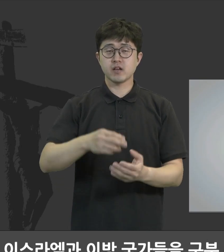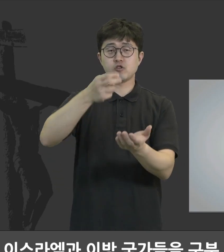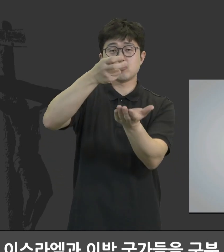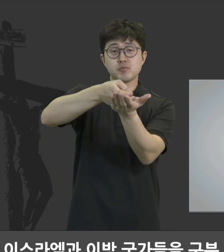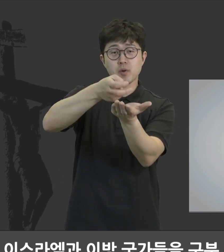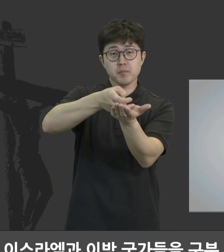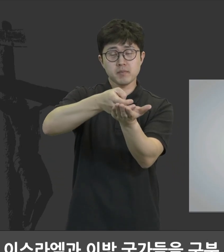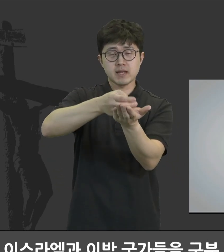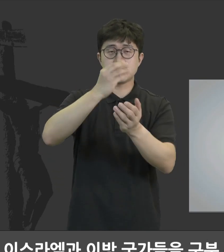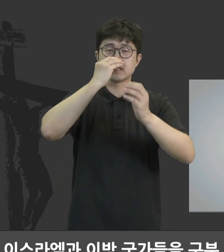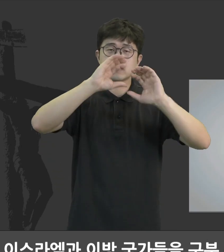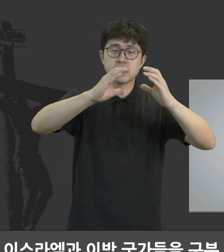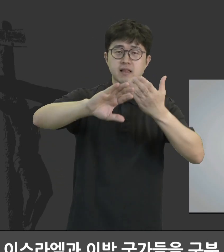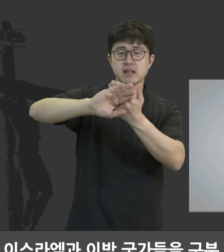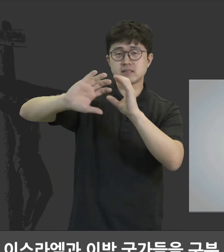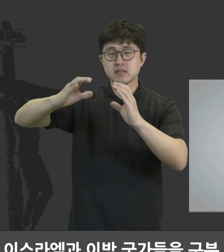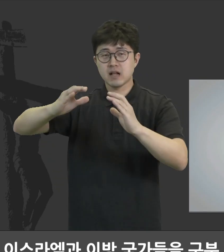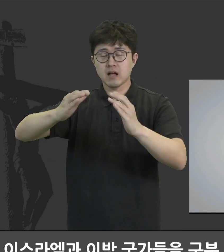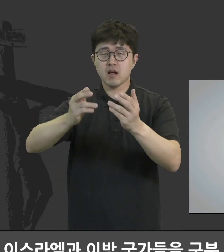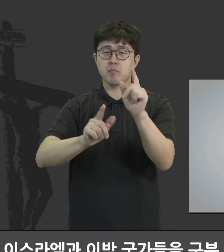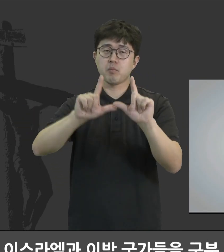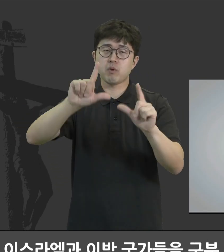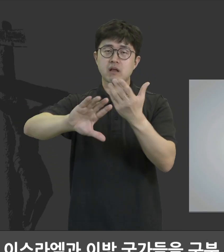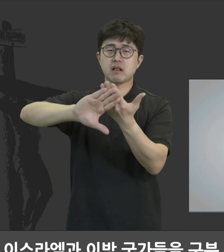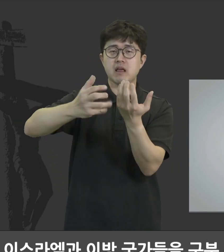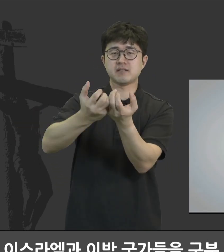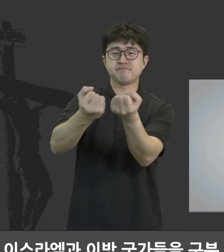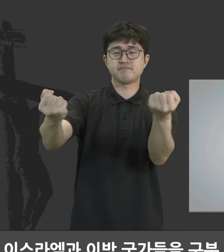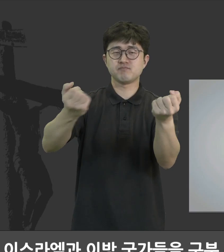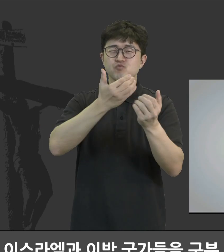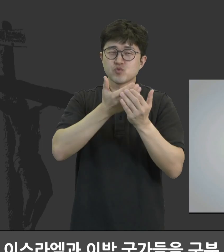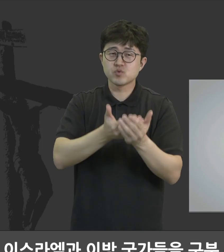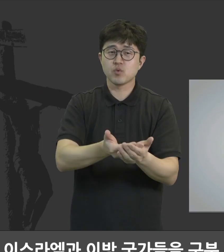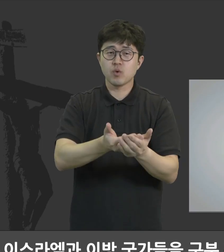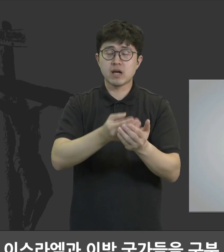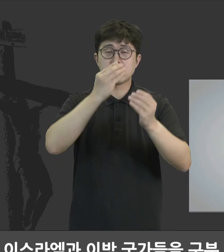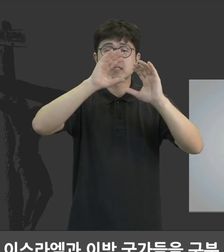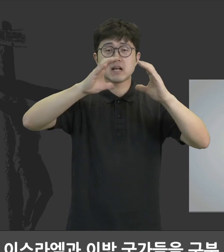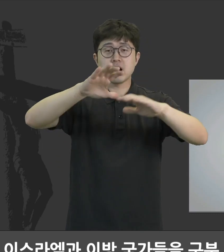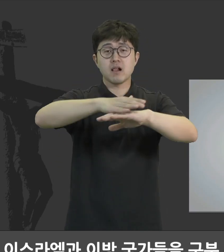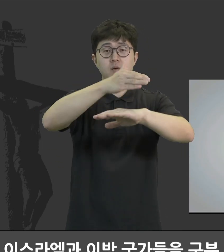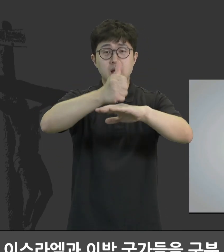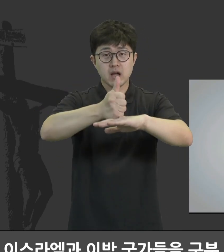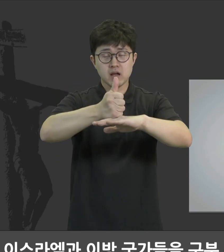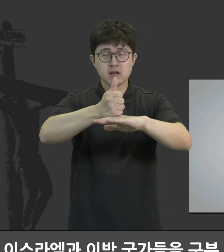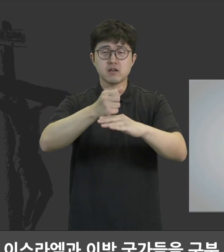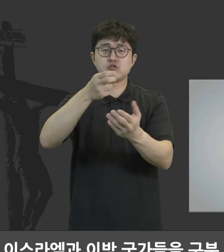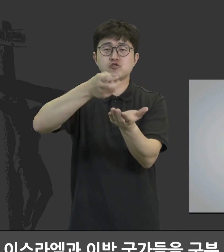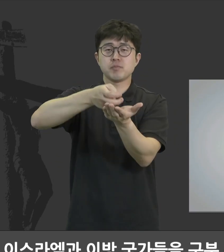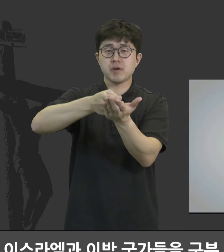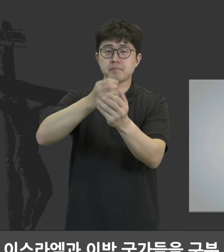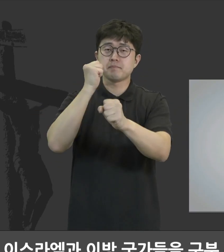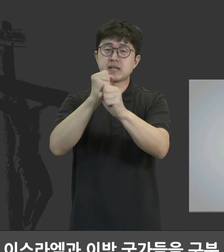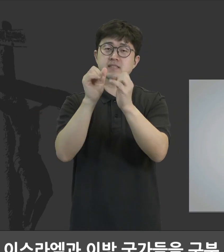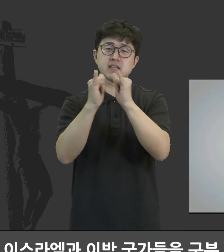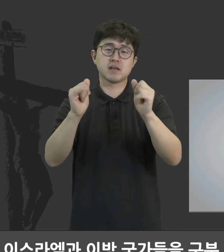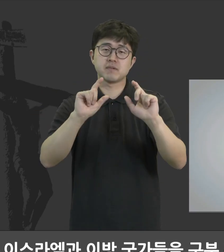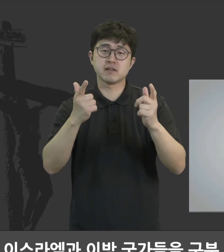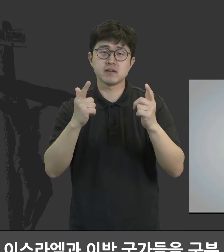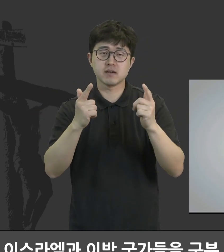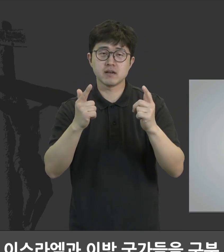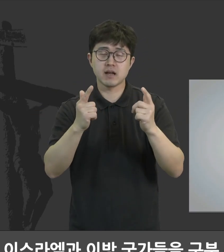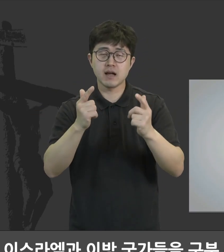율법은 이스라엘과 이방 국가들을 구분짓는 중요한 요소였습니다. 이스라엘 왕은 이방 왕들과 달리